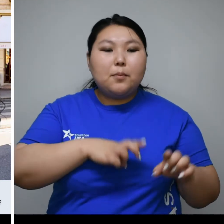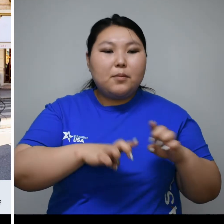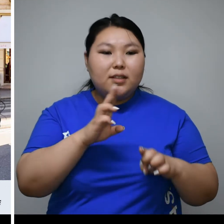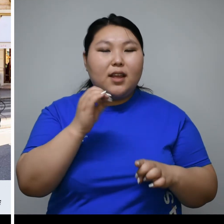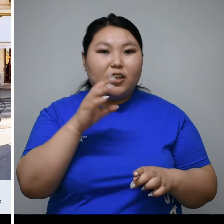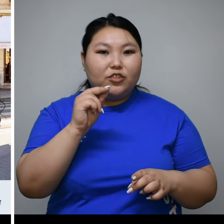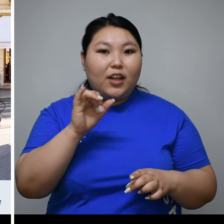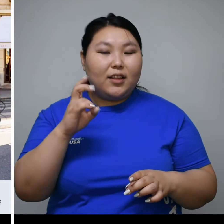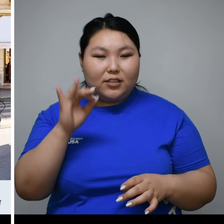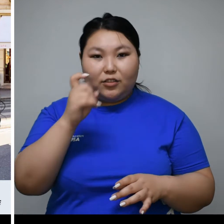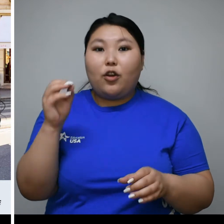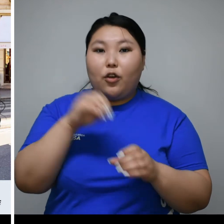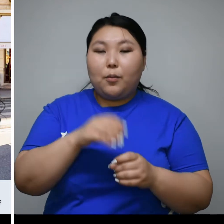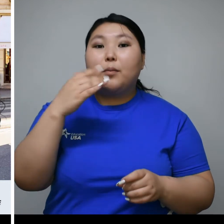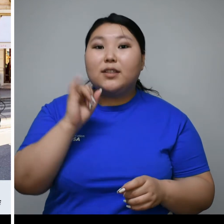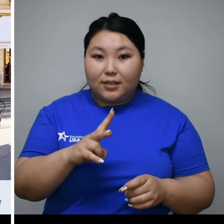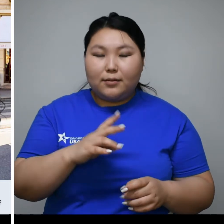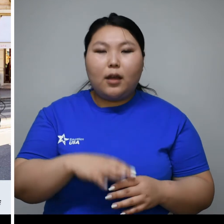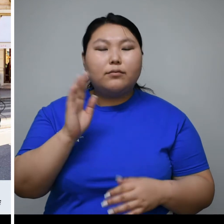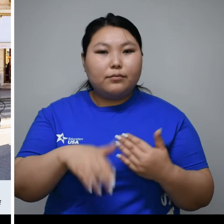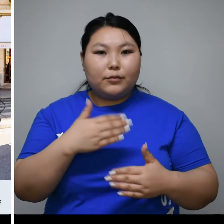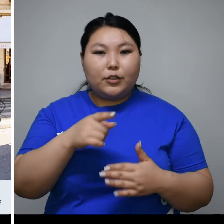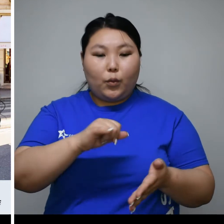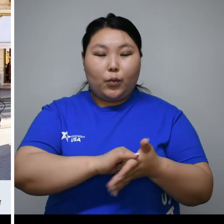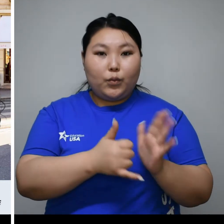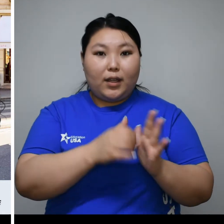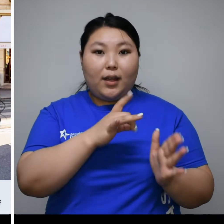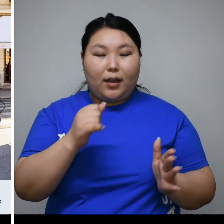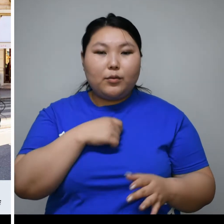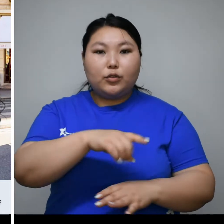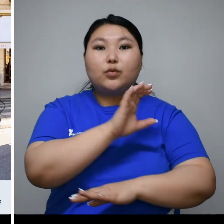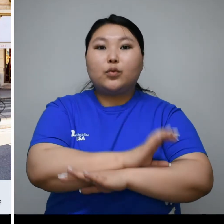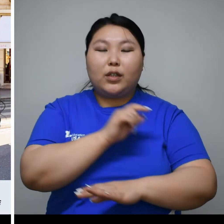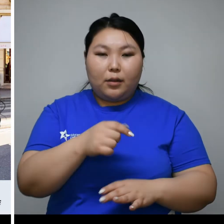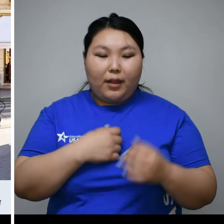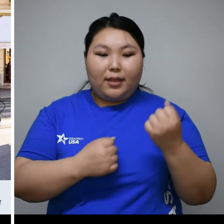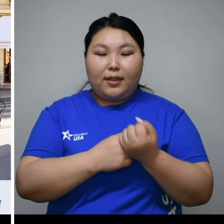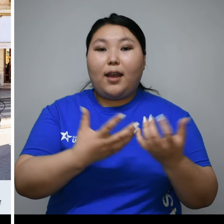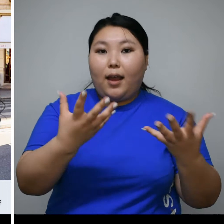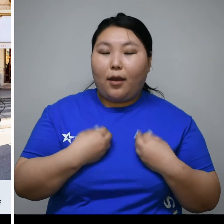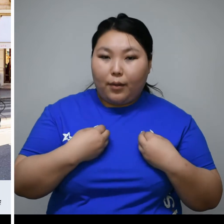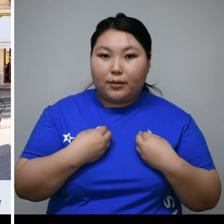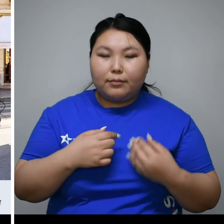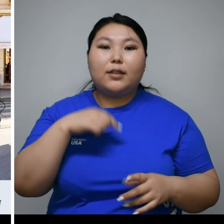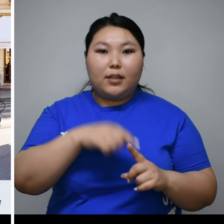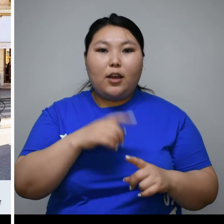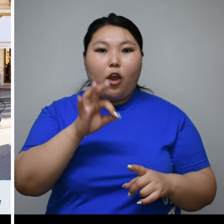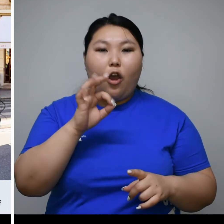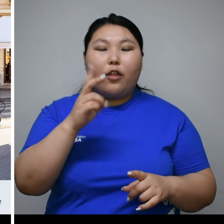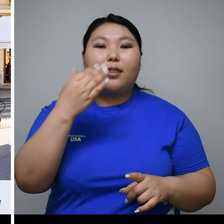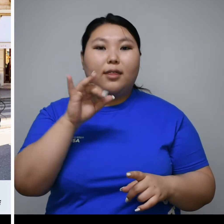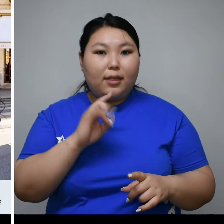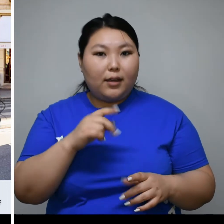case challenge-уудад их оролцдог байсан. Тэгэнгүүтээ тэр утгаараа би сургуулаасаа тэтгэлэг аваад тодорхой хэмжээгээр тэгээд